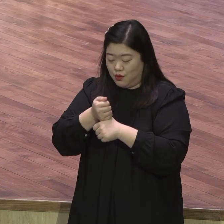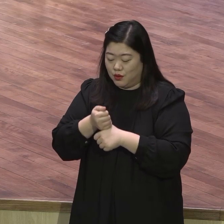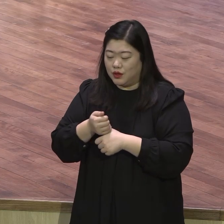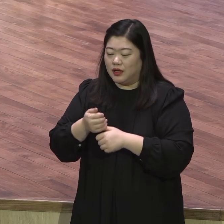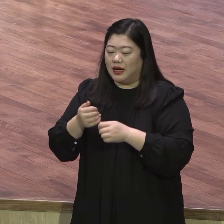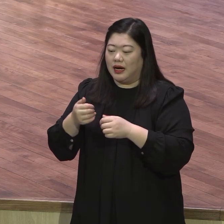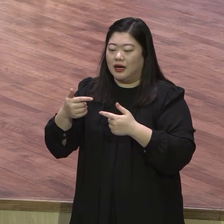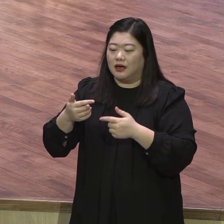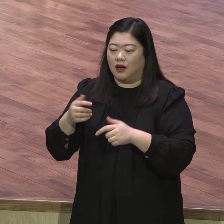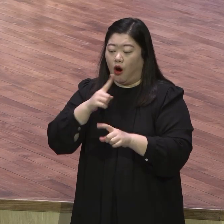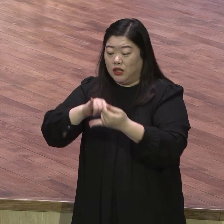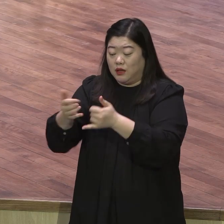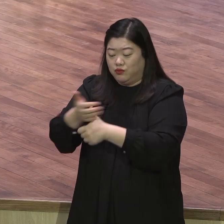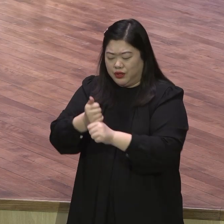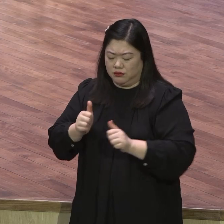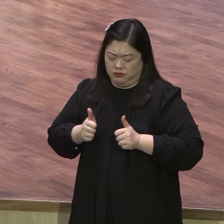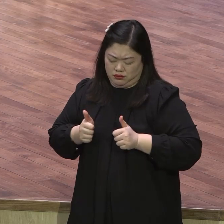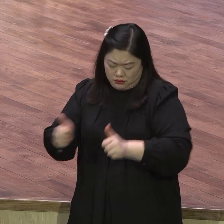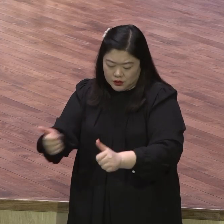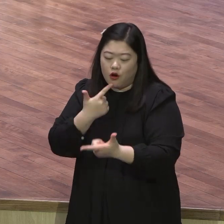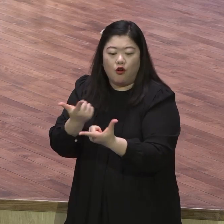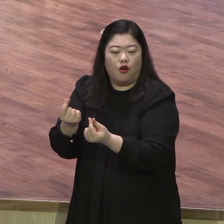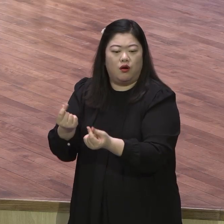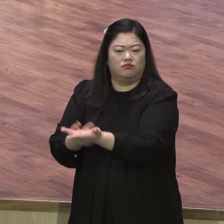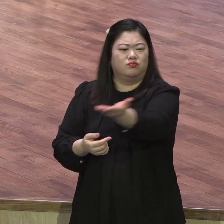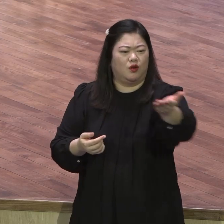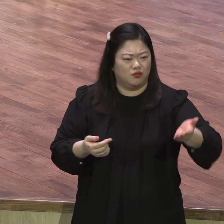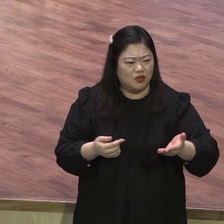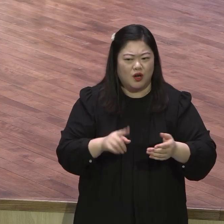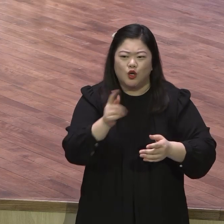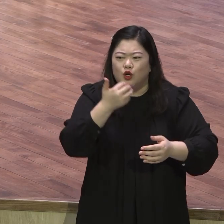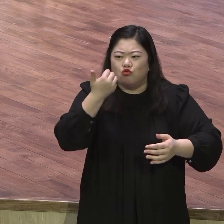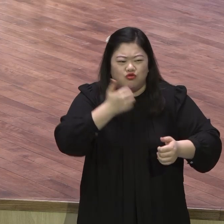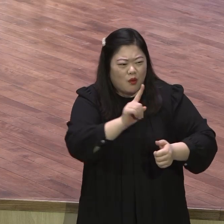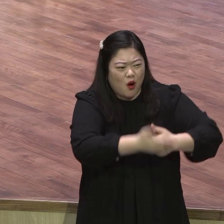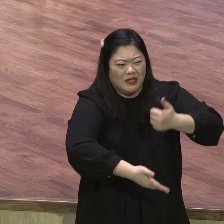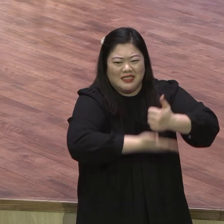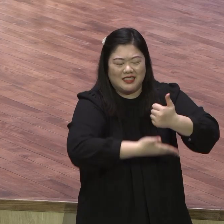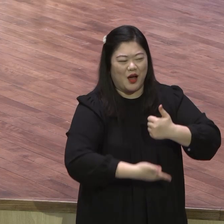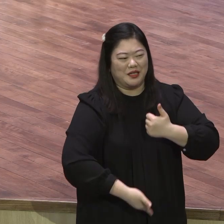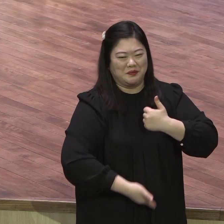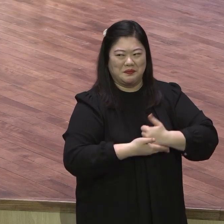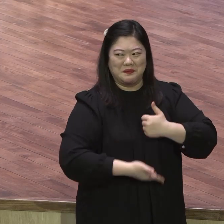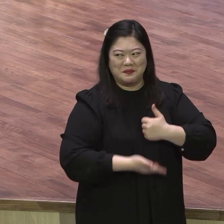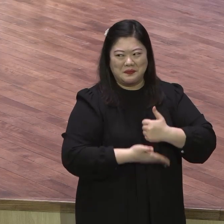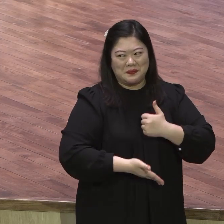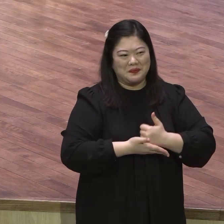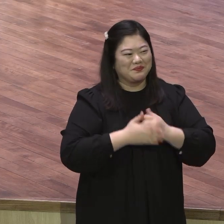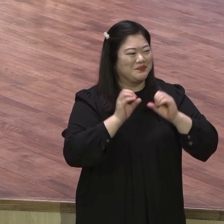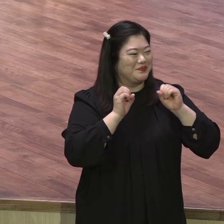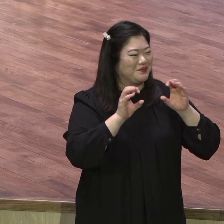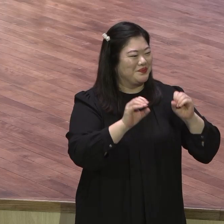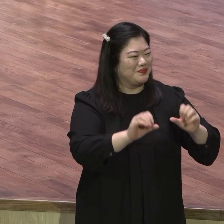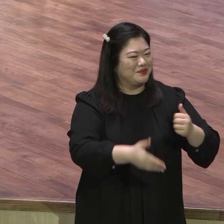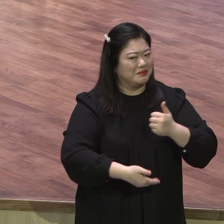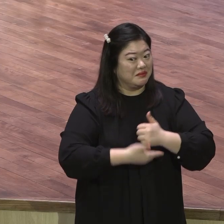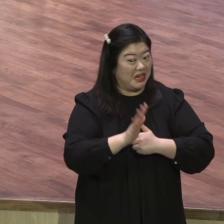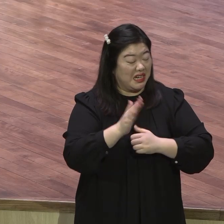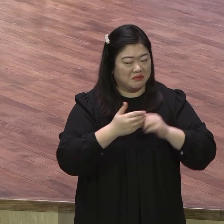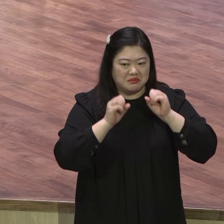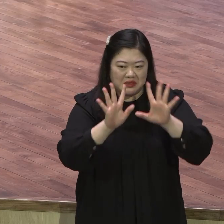우리 교육자들 늘 심어드시 바랍니다. 세상 사람들이 칭찬하고 말하는 그게 일시적인 것이 무슨 큰